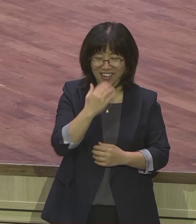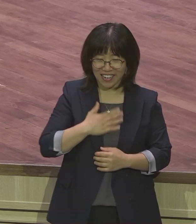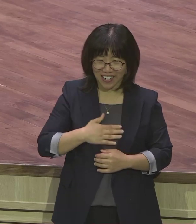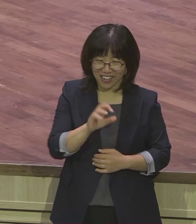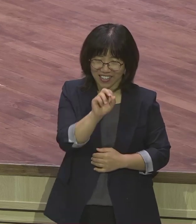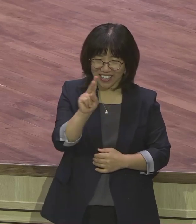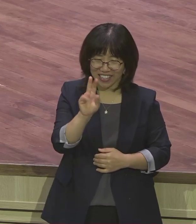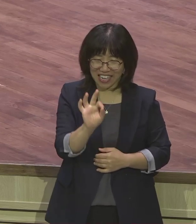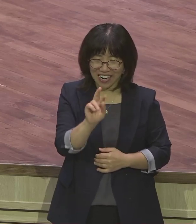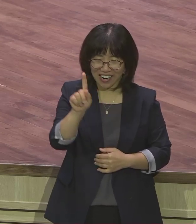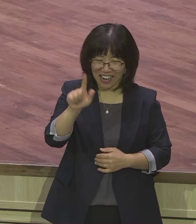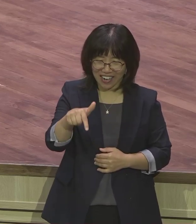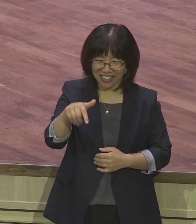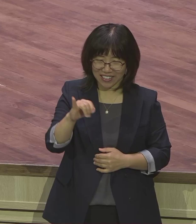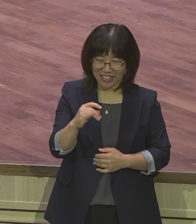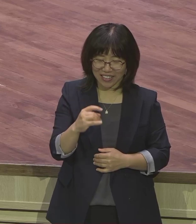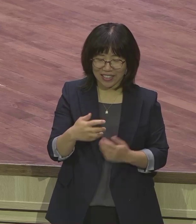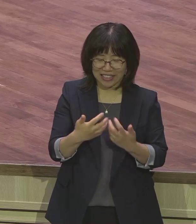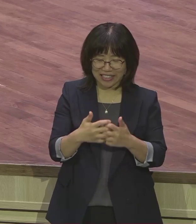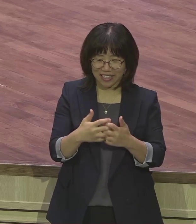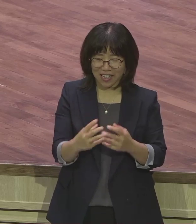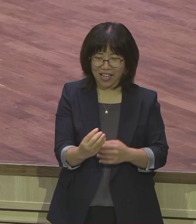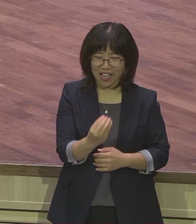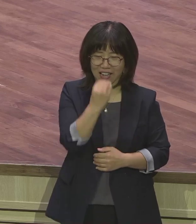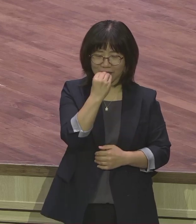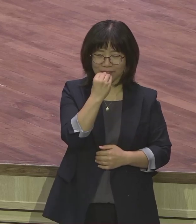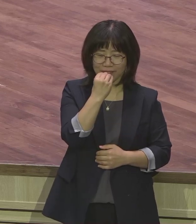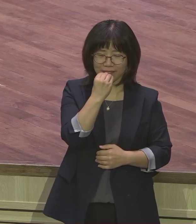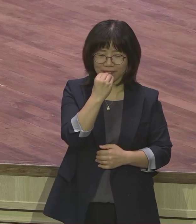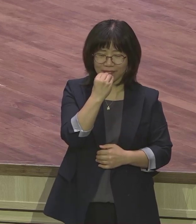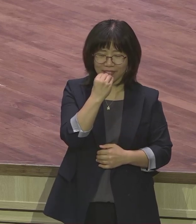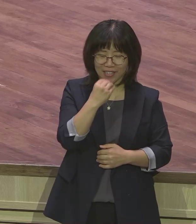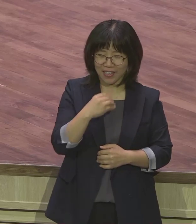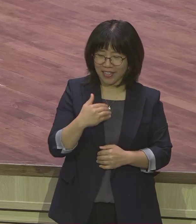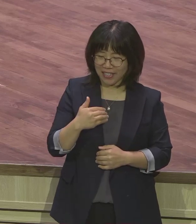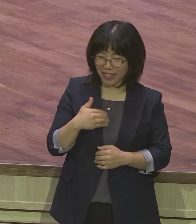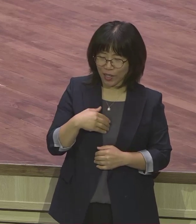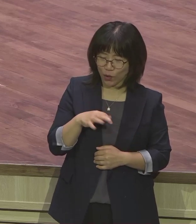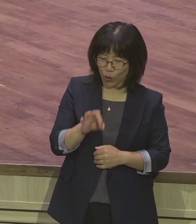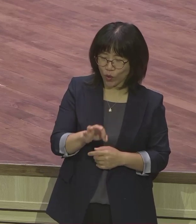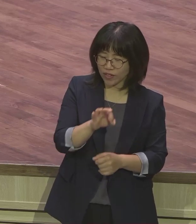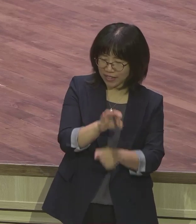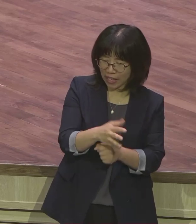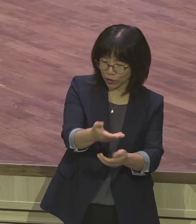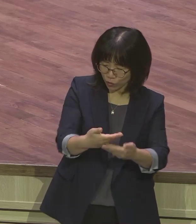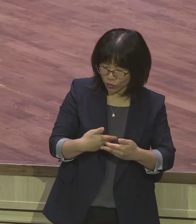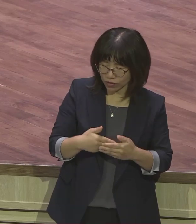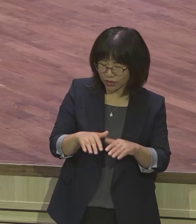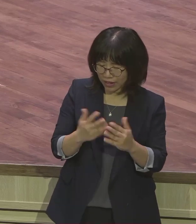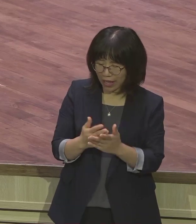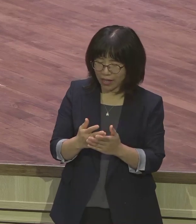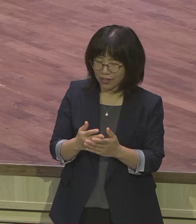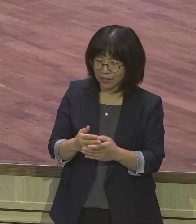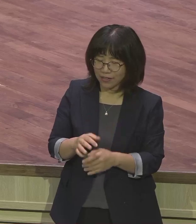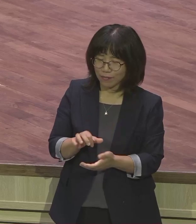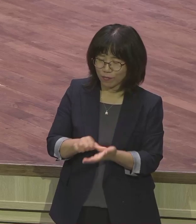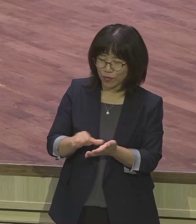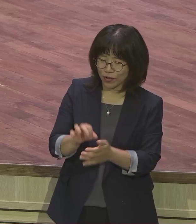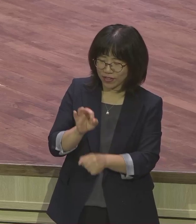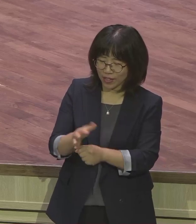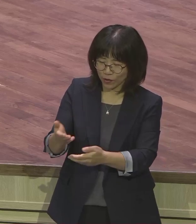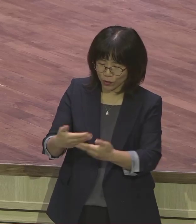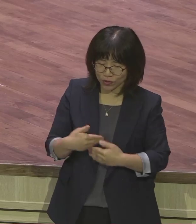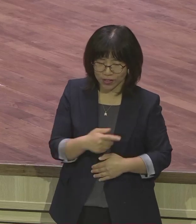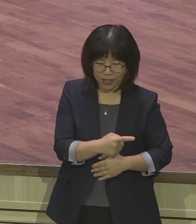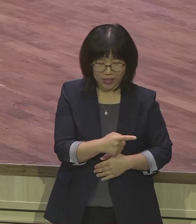좋다고 내보고 하라고 내보고 다 자기가 돈 다 들을 거니까 이 시간 또 안 되는 몇 달치 걸린데 내가 다